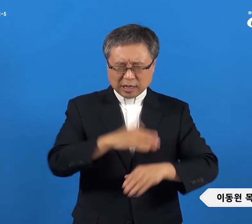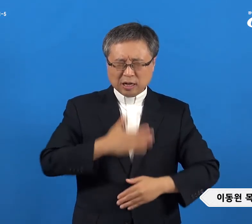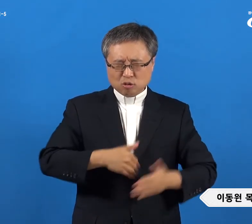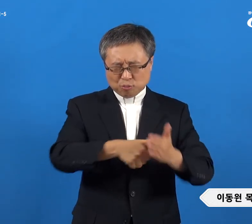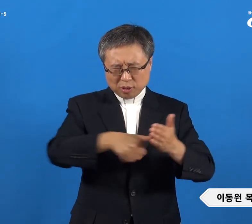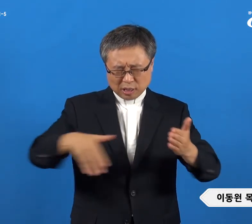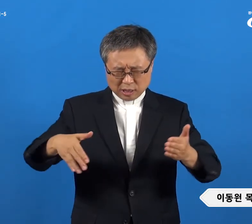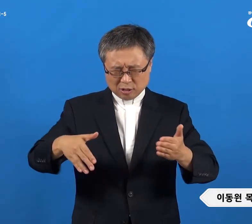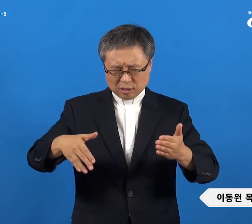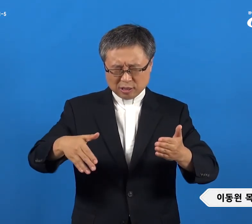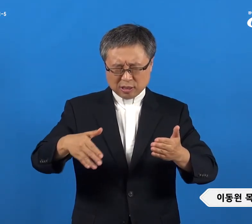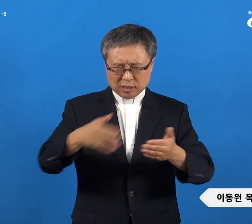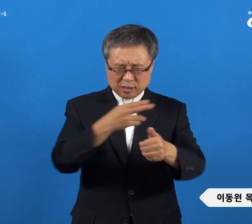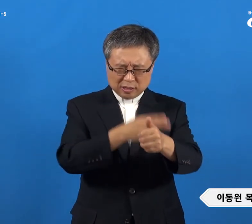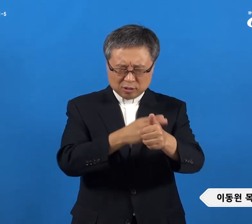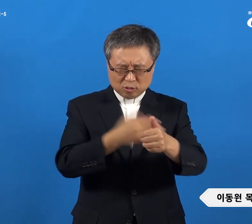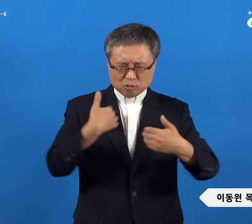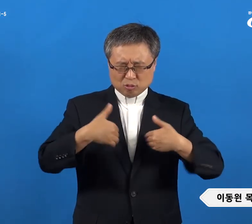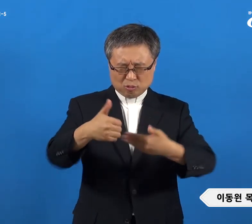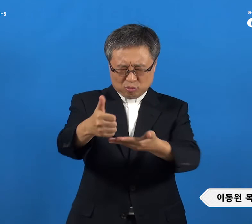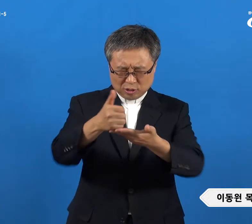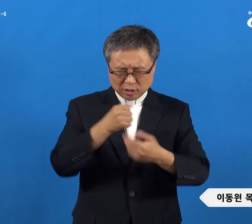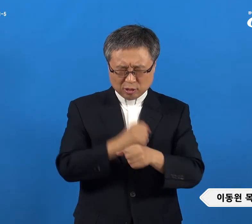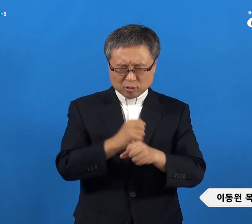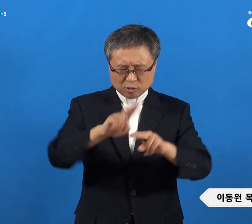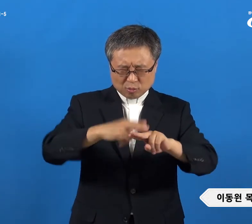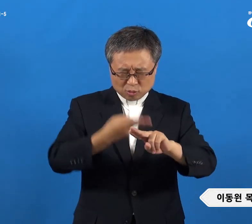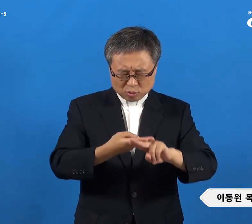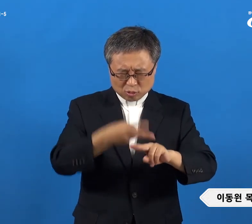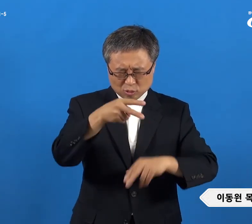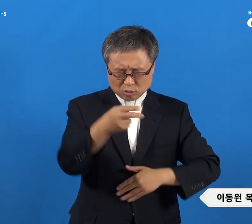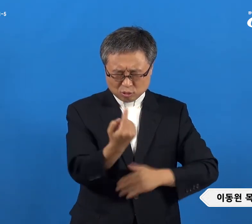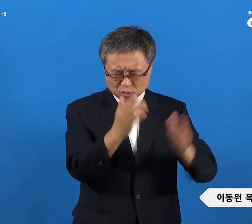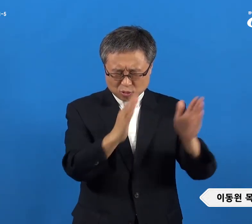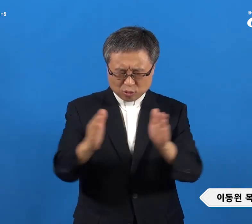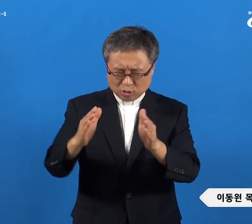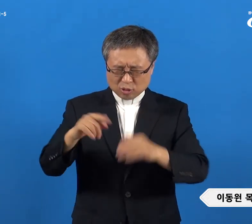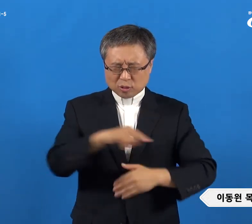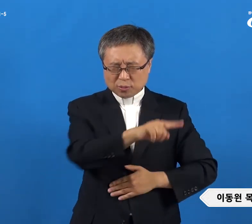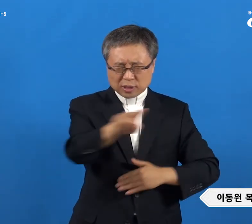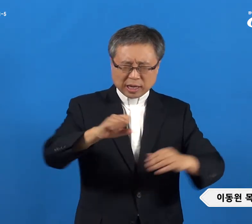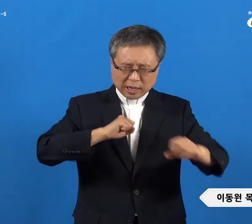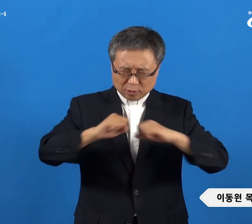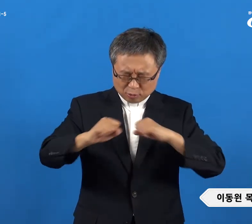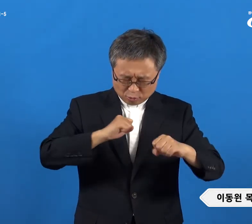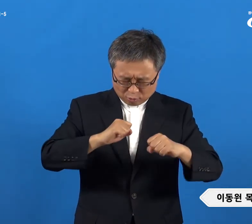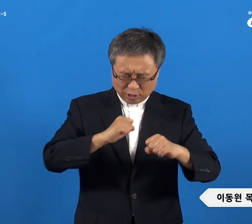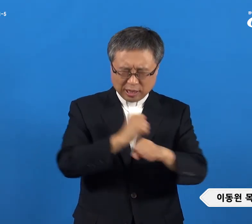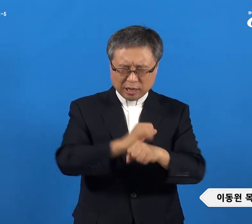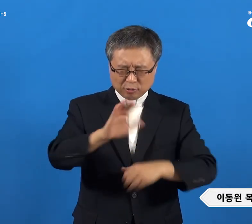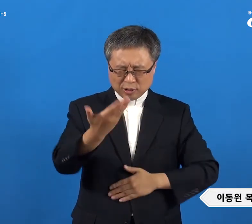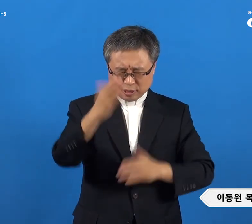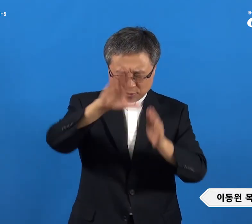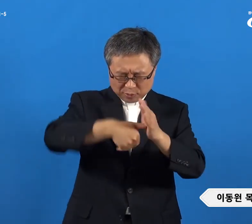하고 선물도 준비해 놓고 여러분의 행동입니다. 기도하는 이